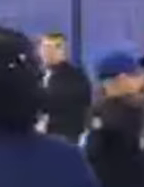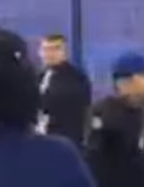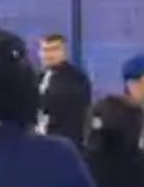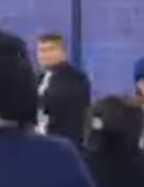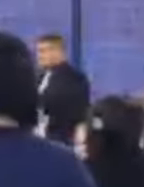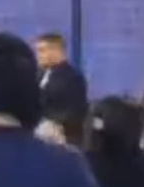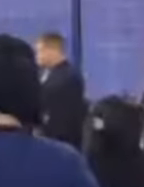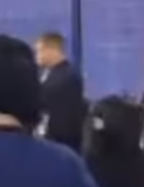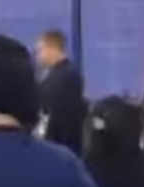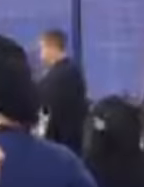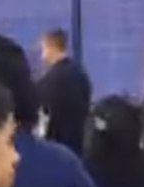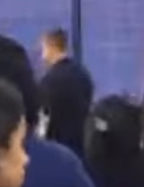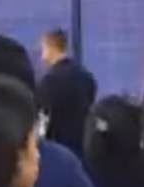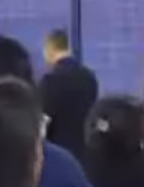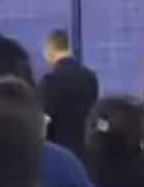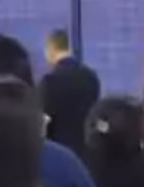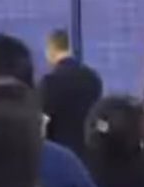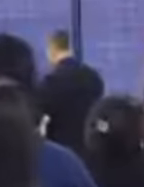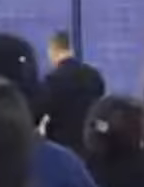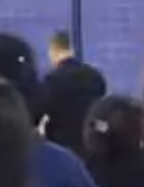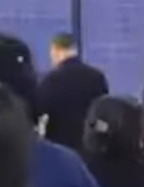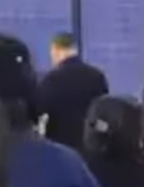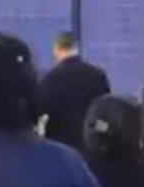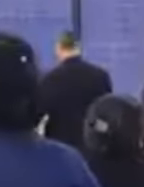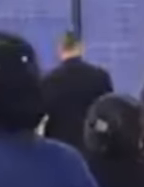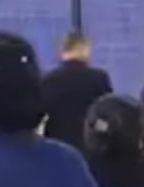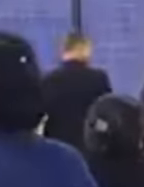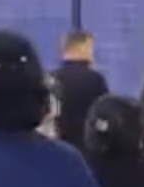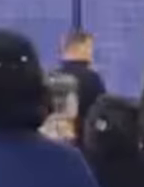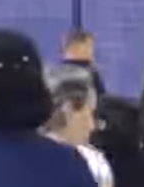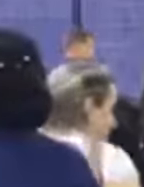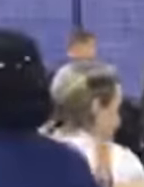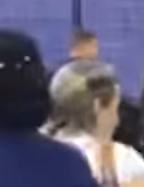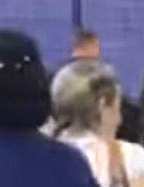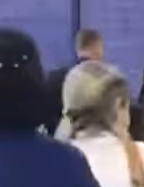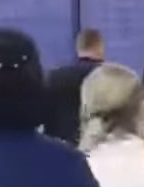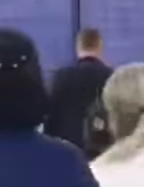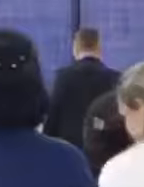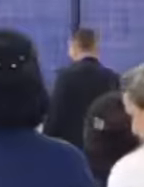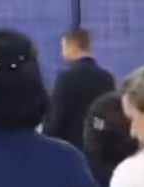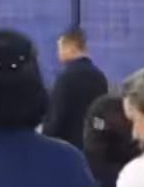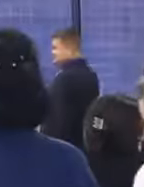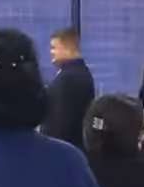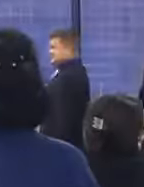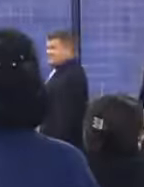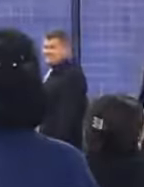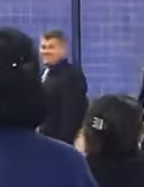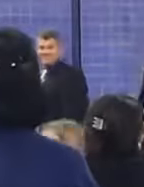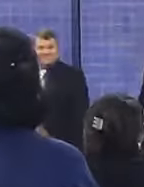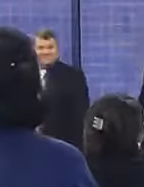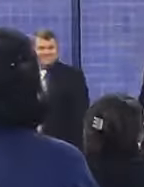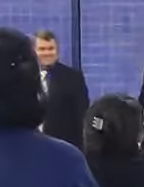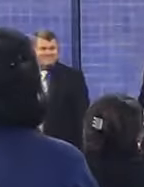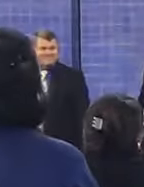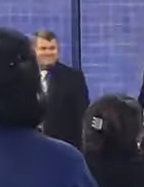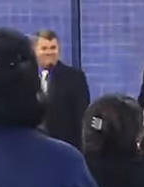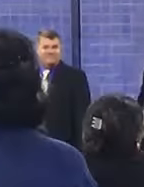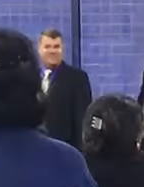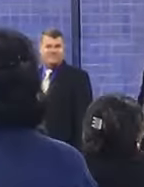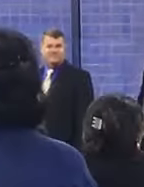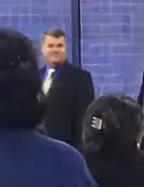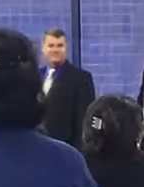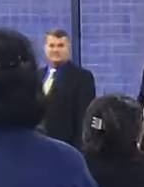Possivelmente algum probleminha técnico na execução do hino nacional que acontece agora. Alguns secretários municipais